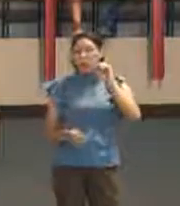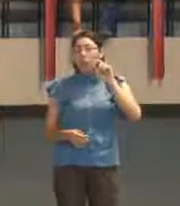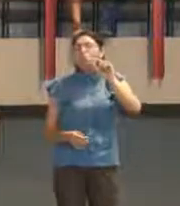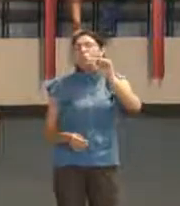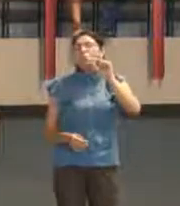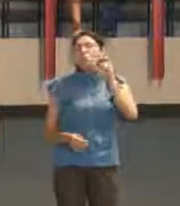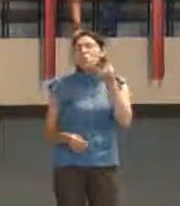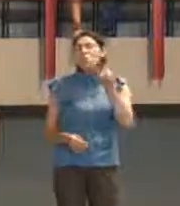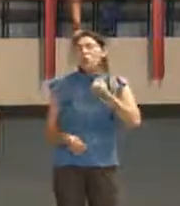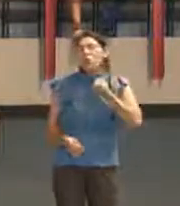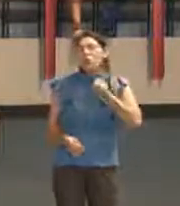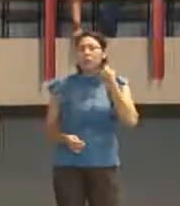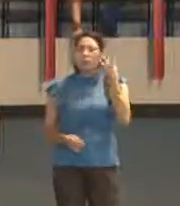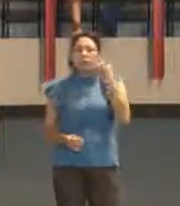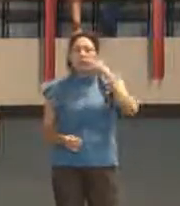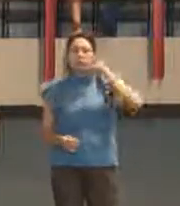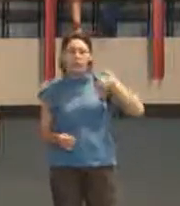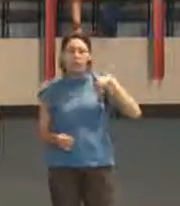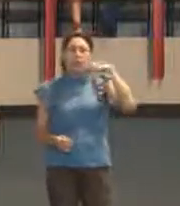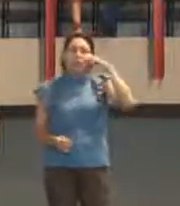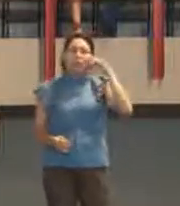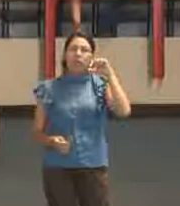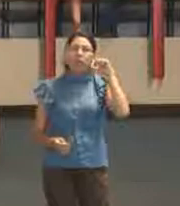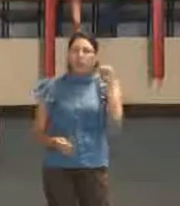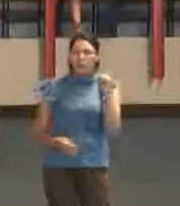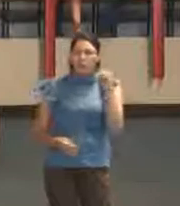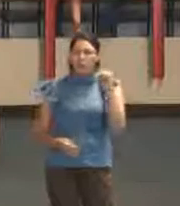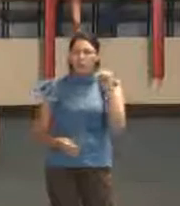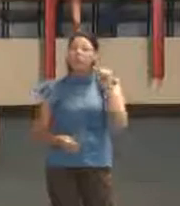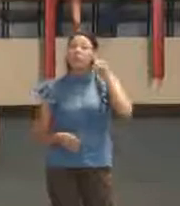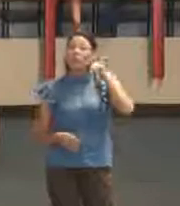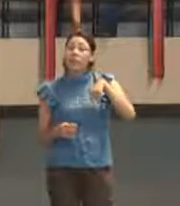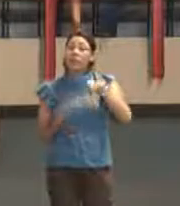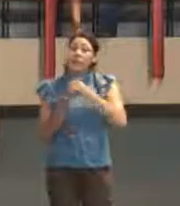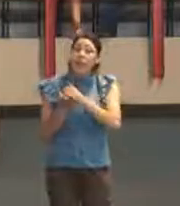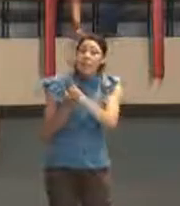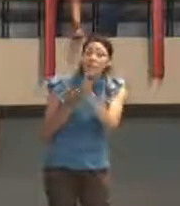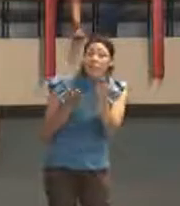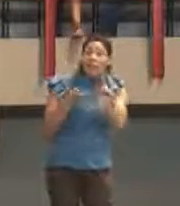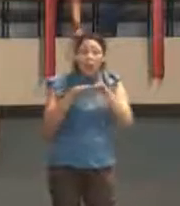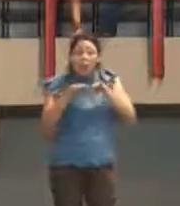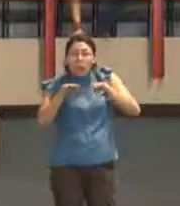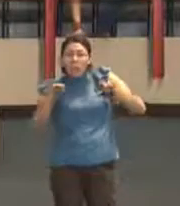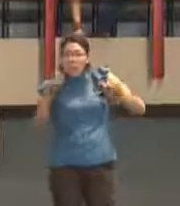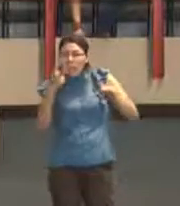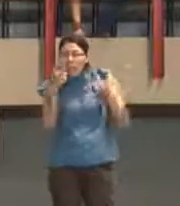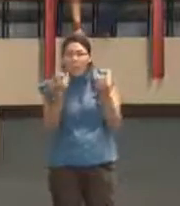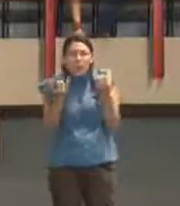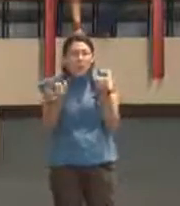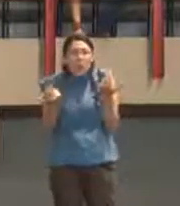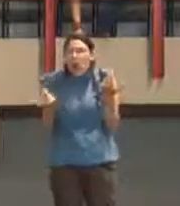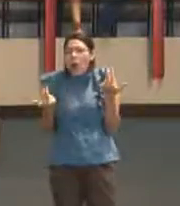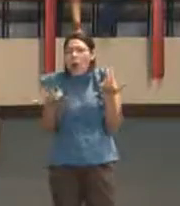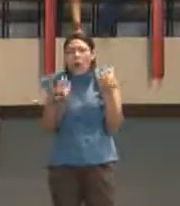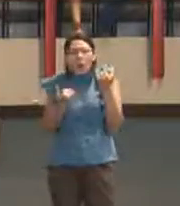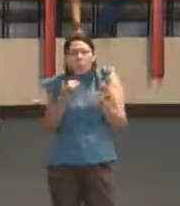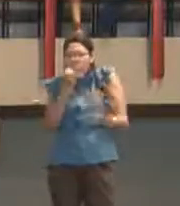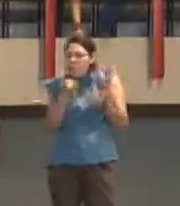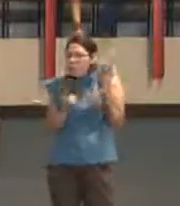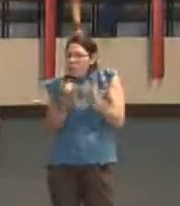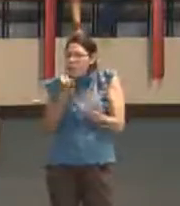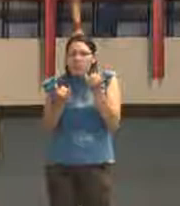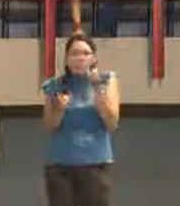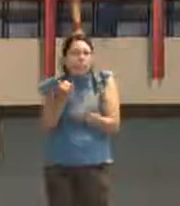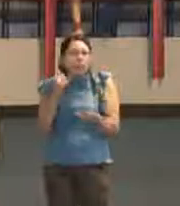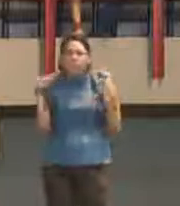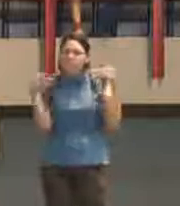4,97. Como eu disse, desvio e irregularidade são coisas intrinsecamente ligadas, diretamente